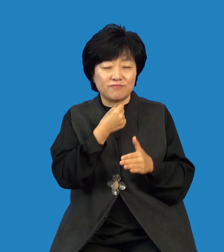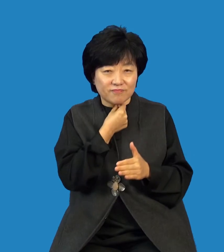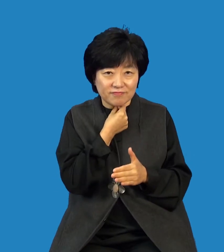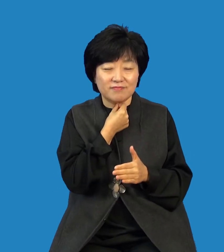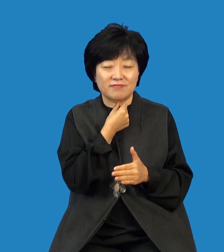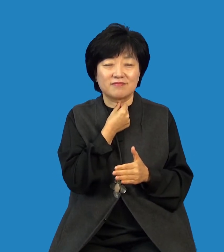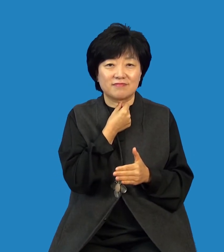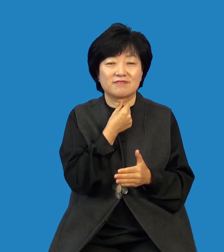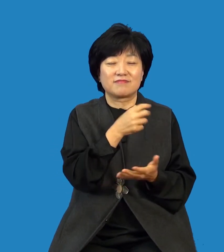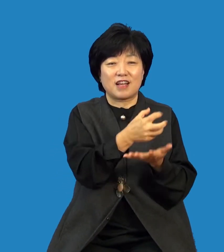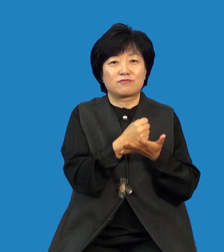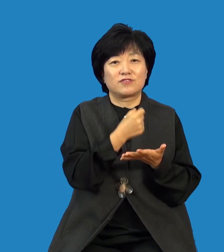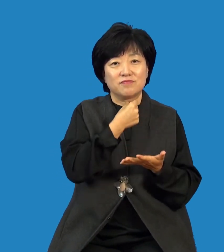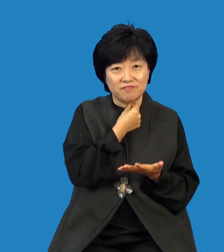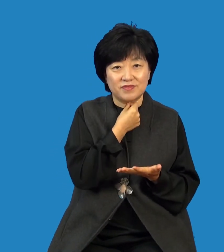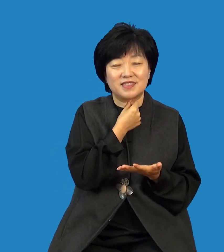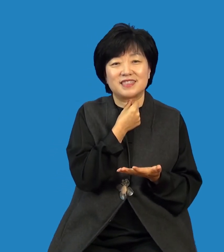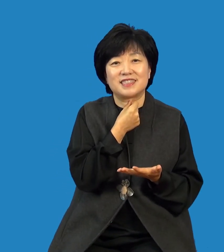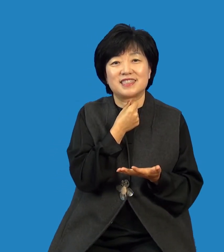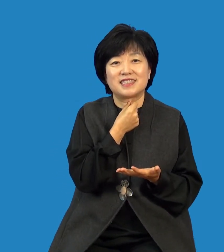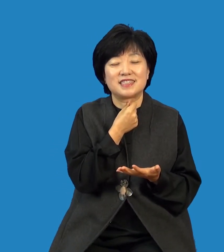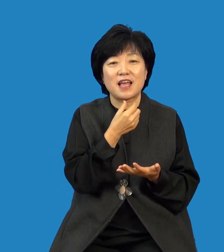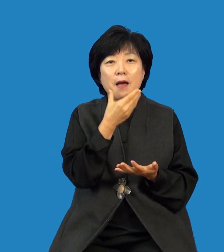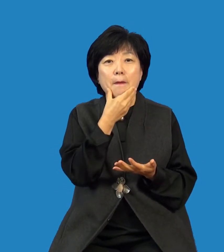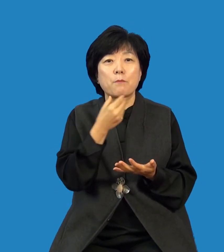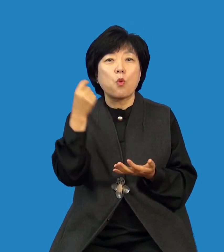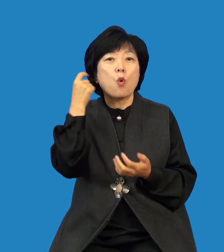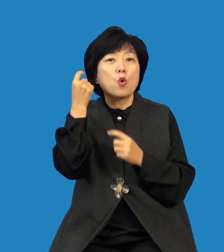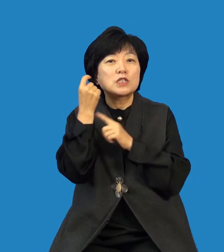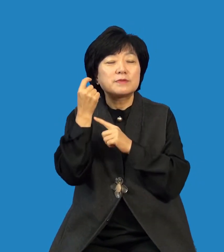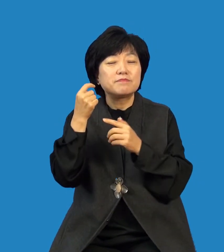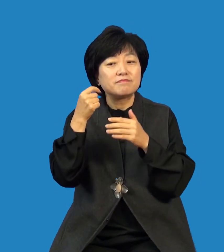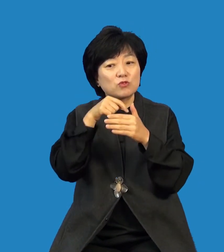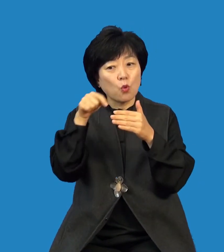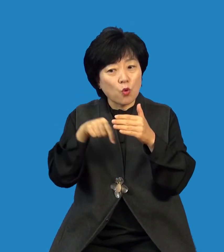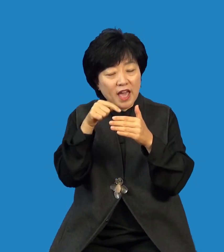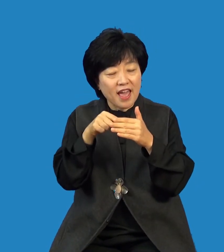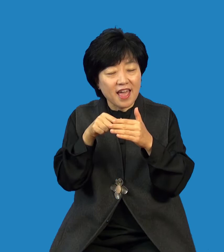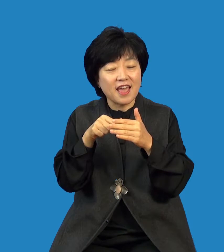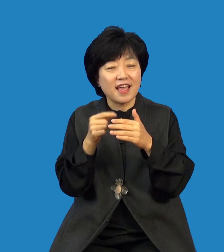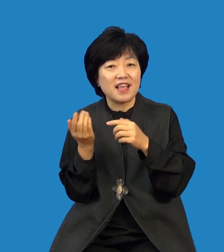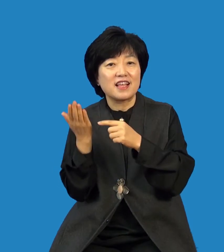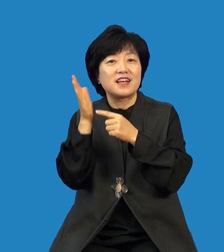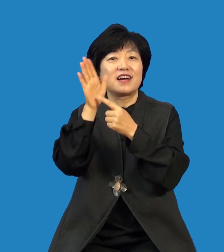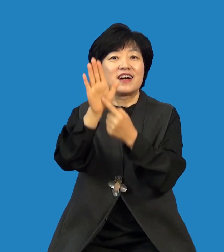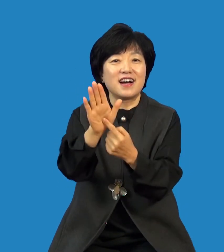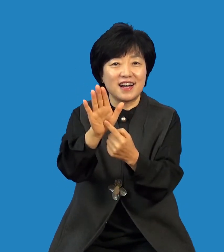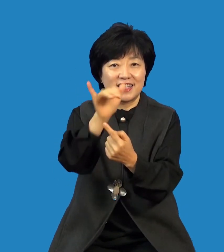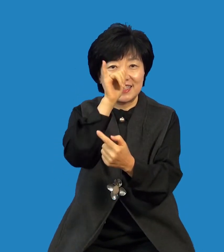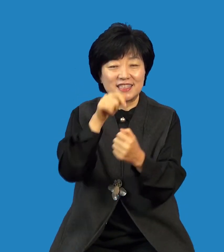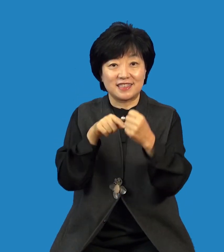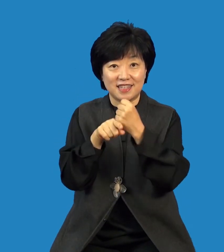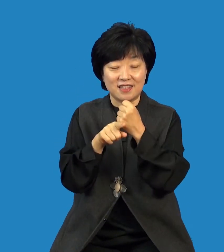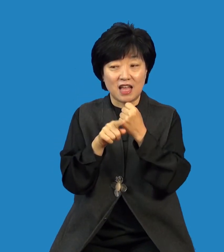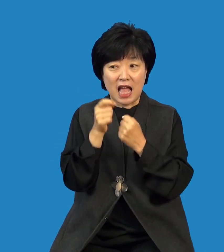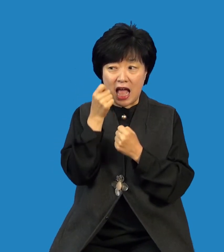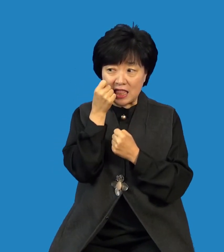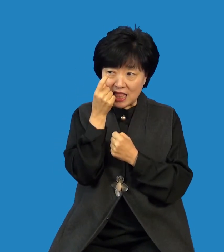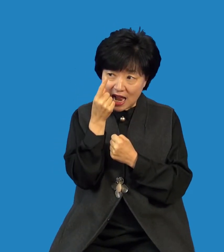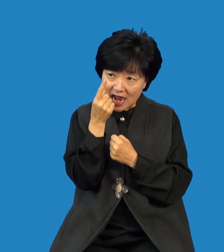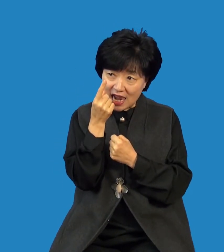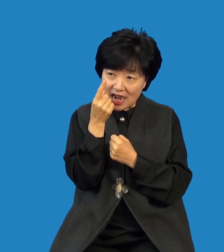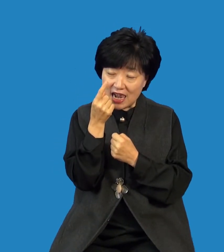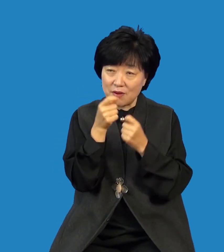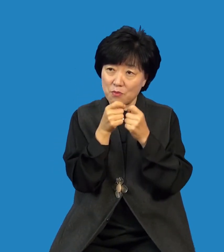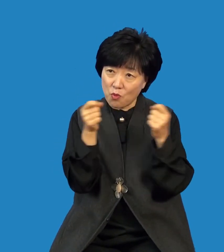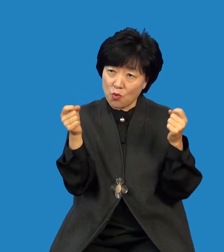좋겠다고 생각하는, 또 이 복음 가운데 제공하고 있는 이런 단어들에 대해서 한 달 정도, 뭐 길면 한 2달 정도